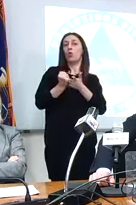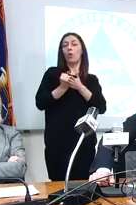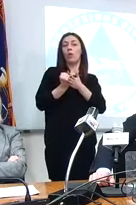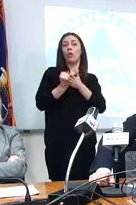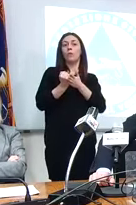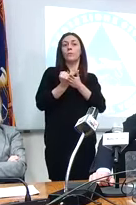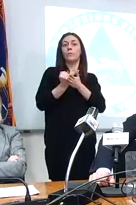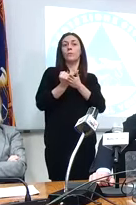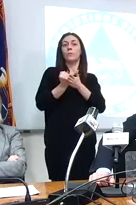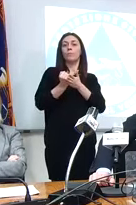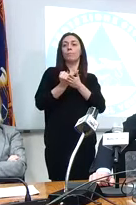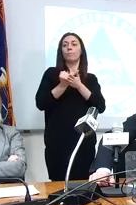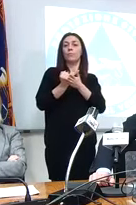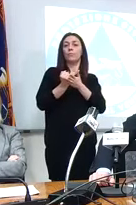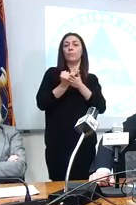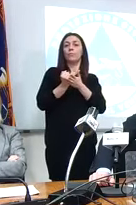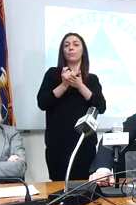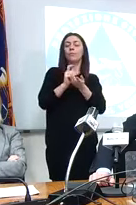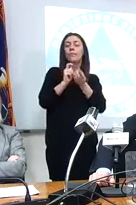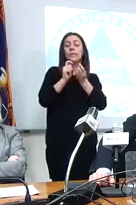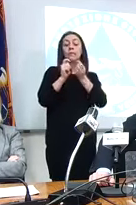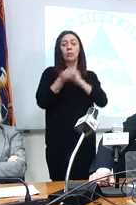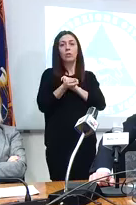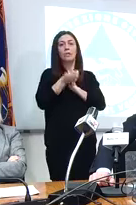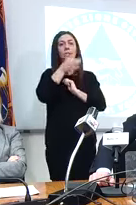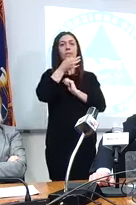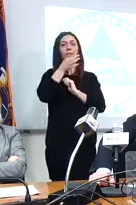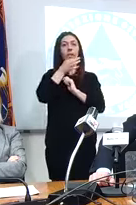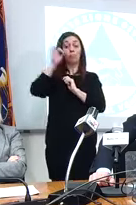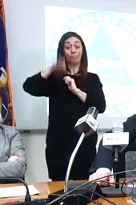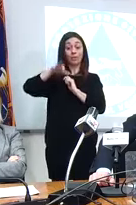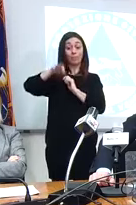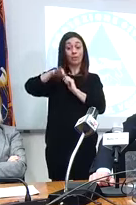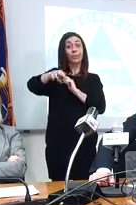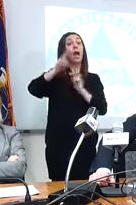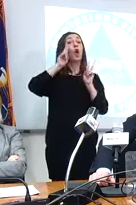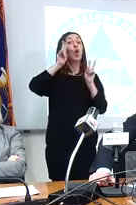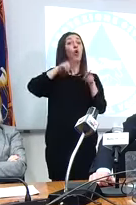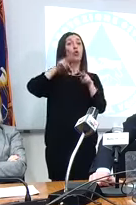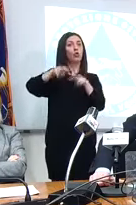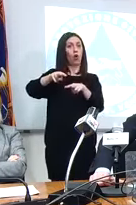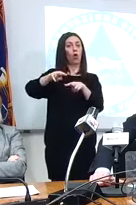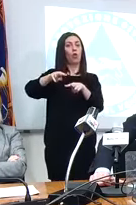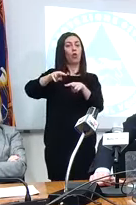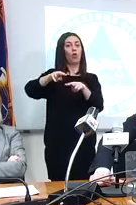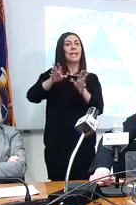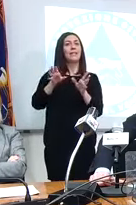controlli, diciamo, in progress a campione su dei distretti scolastici,